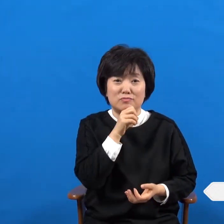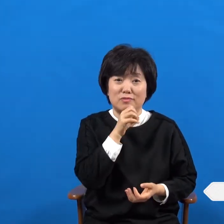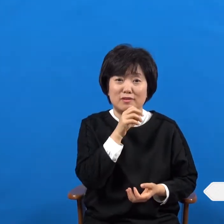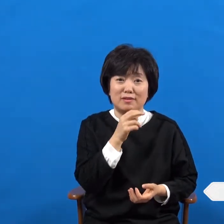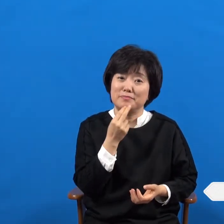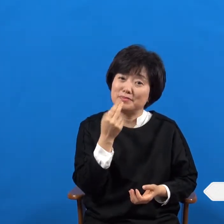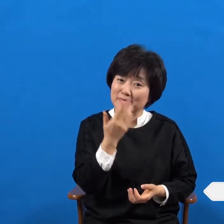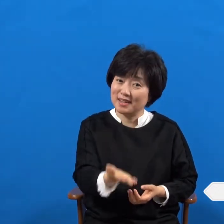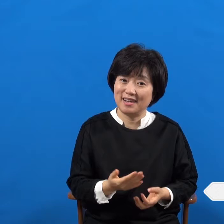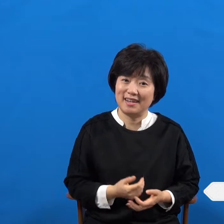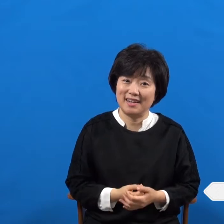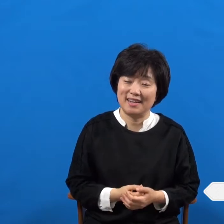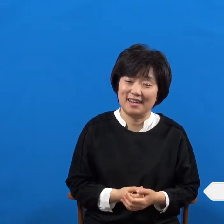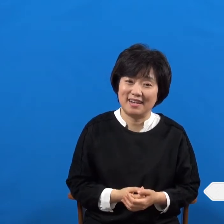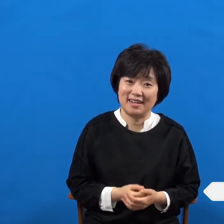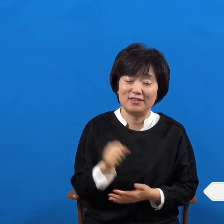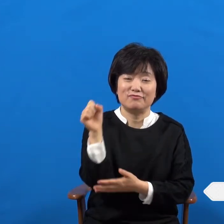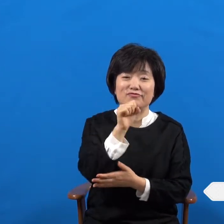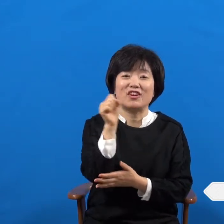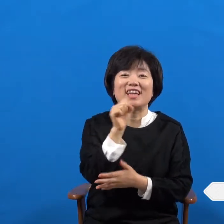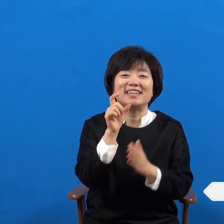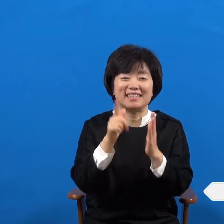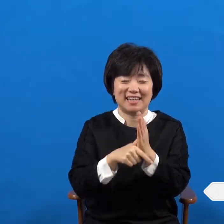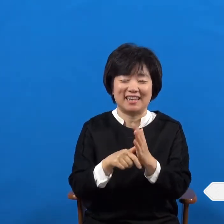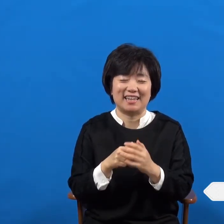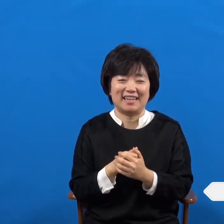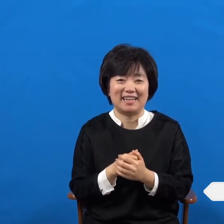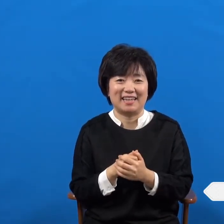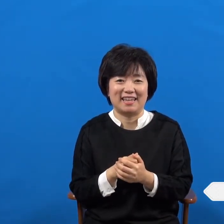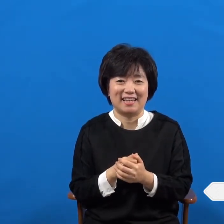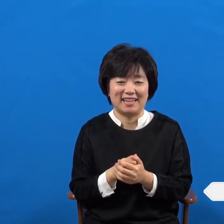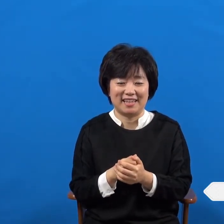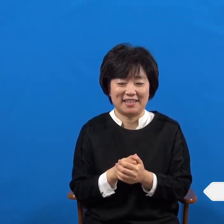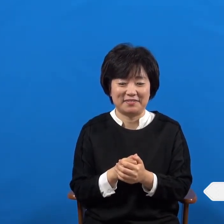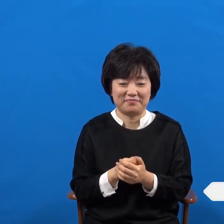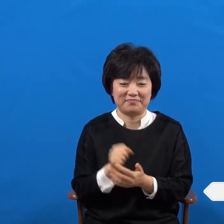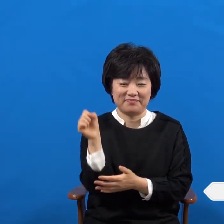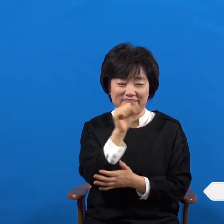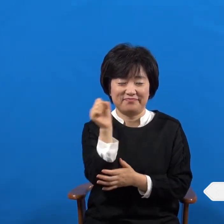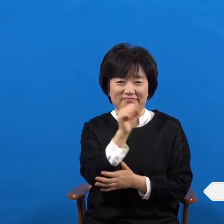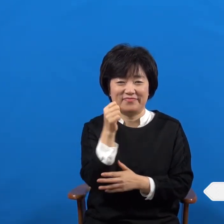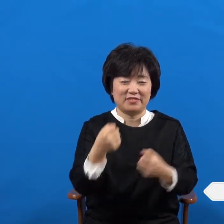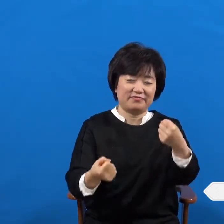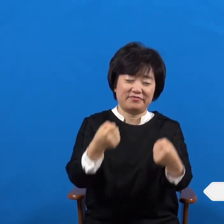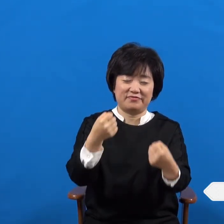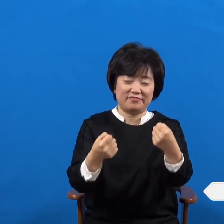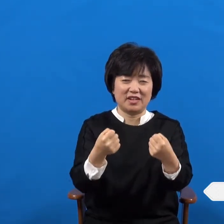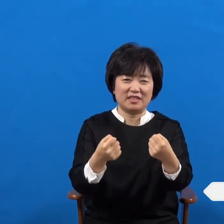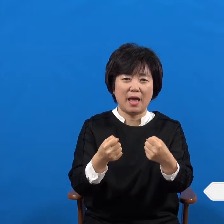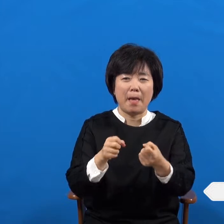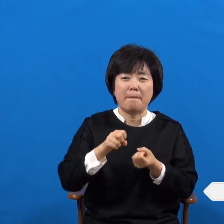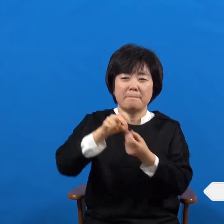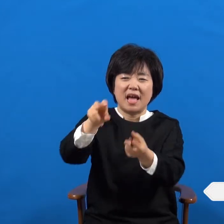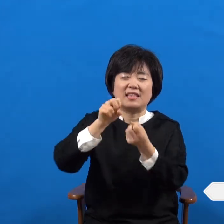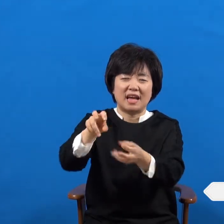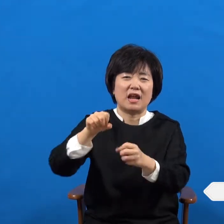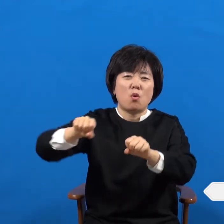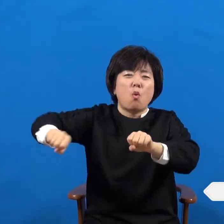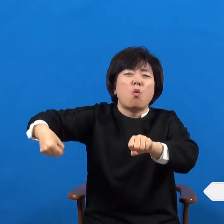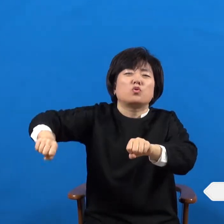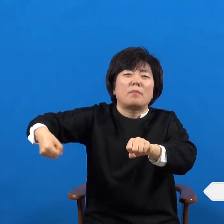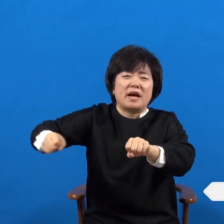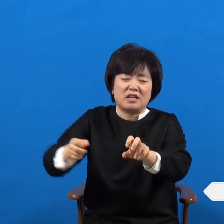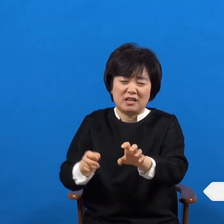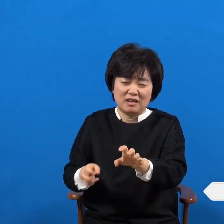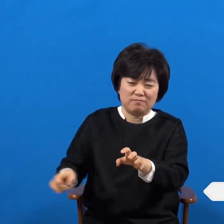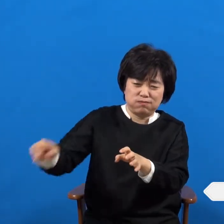않습니까? 운전할 때 보니까 이 배달하는 오토바이가 운전하는데 참